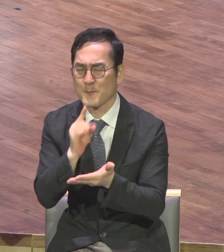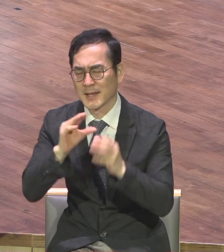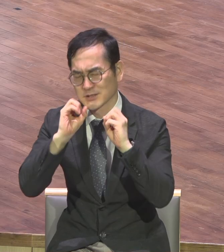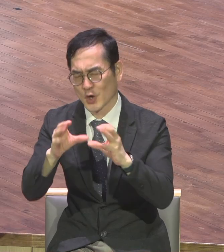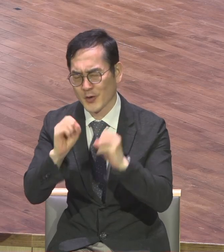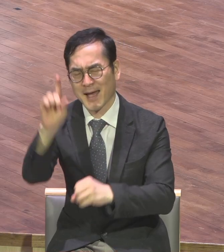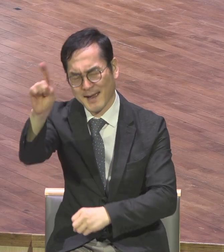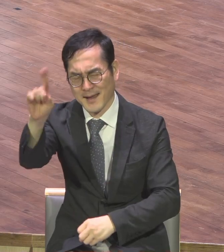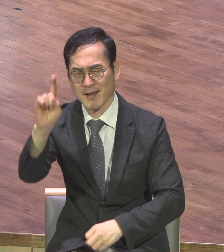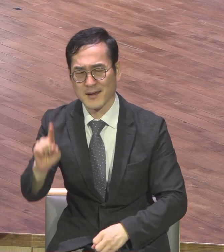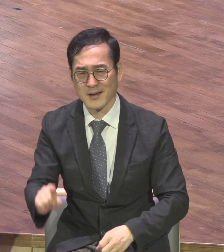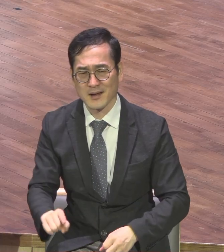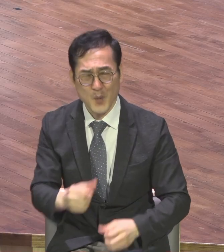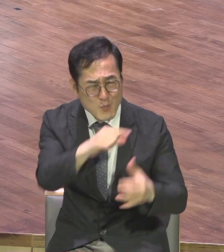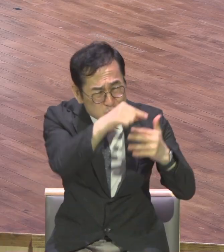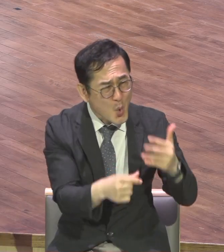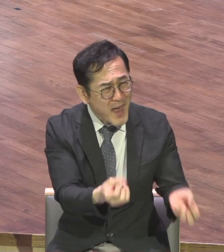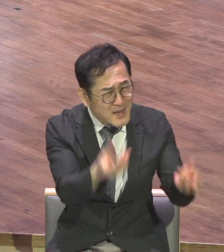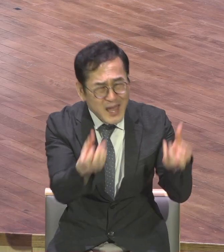열려지는 대로, 되어지는 대로